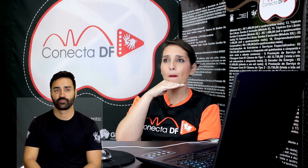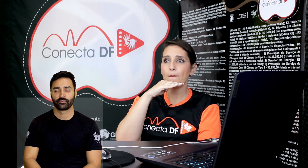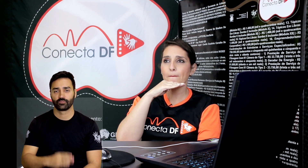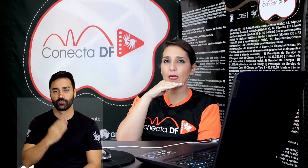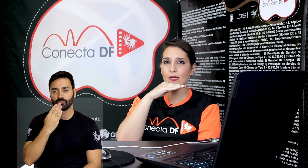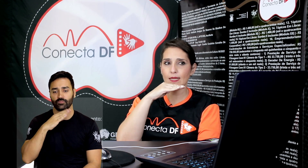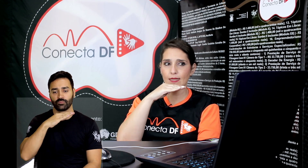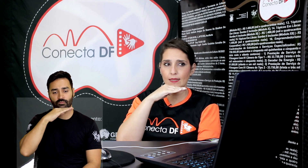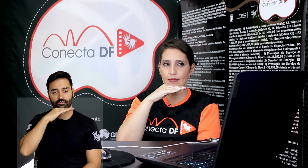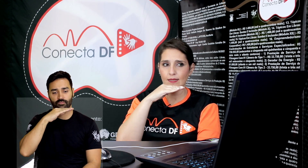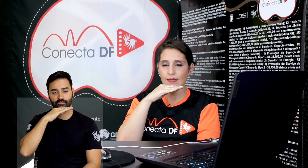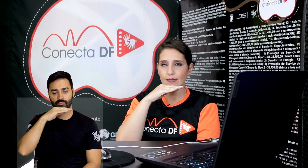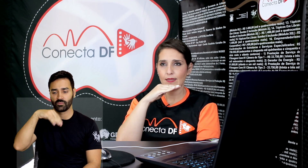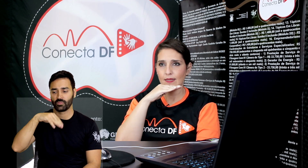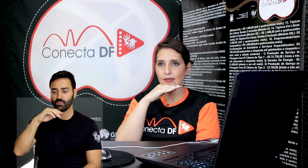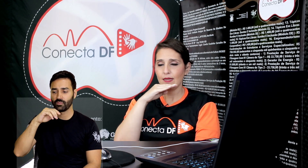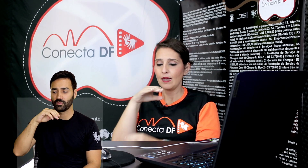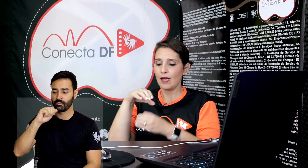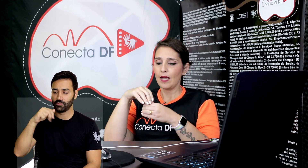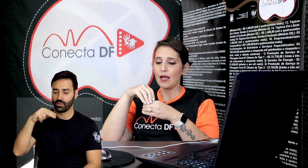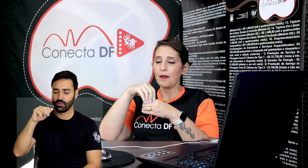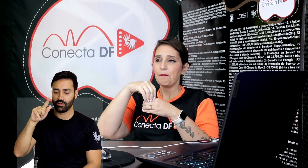fechadinho, manga.